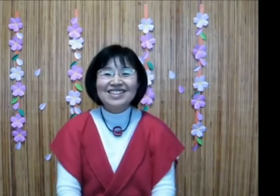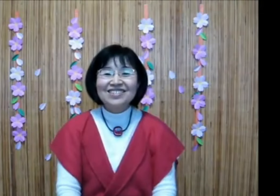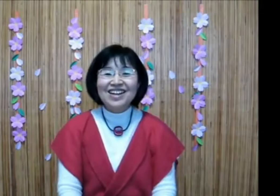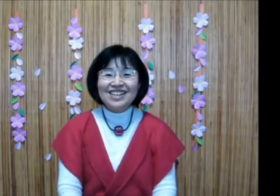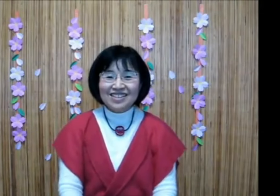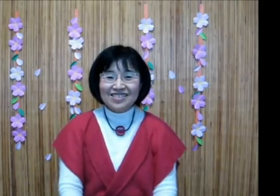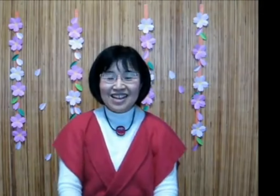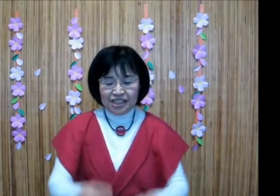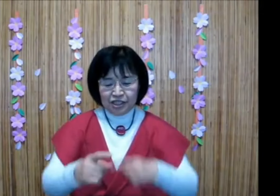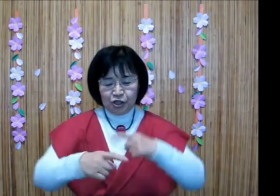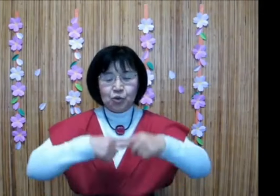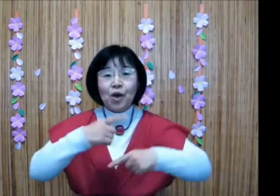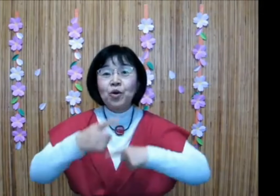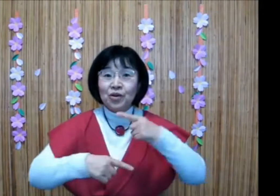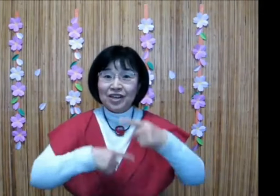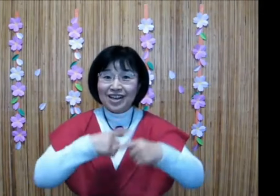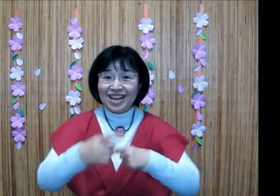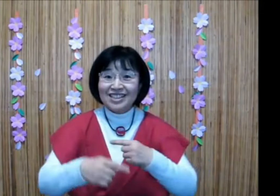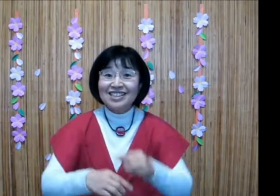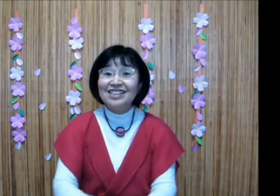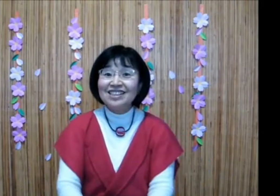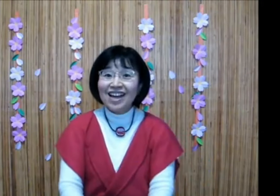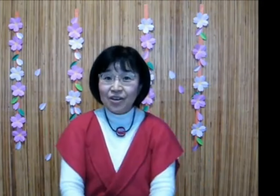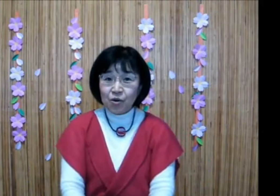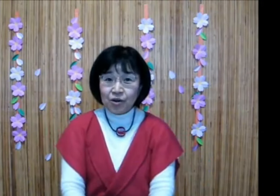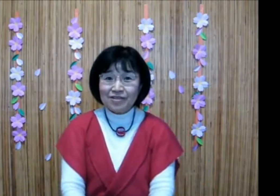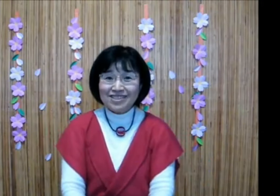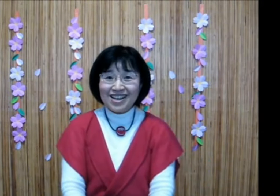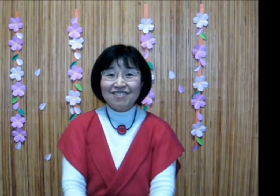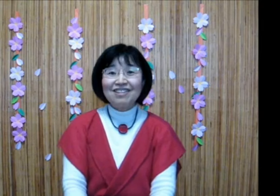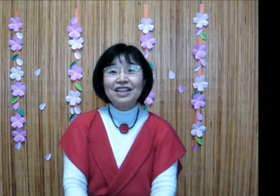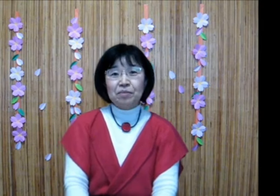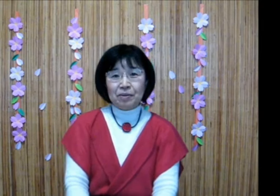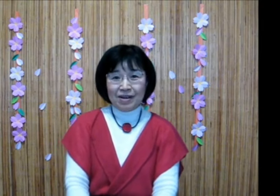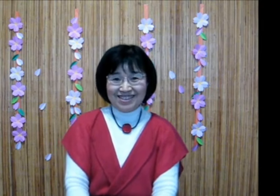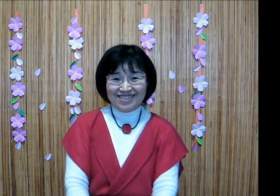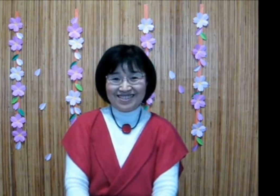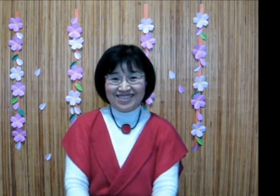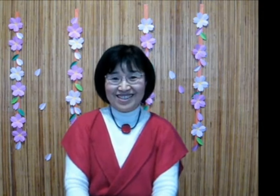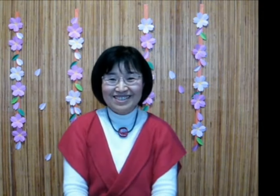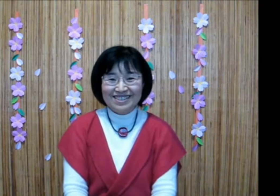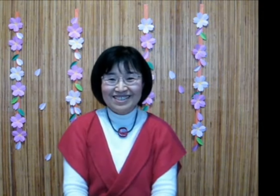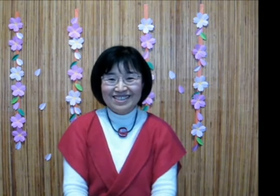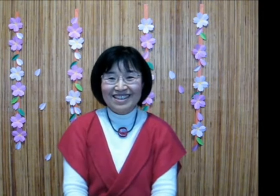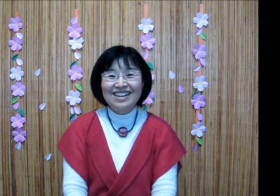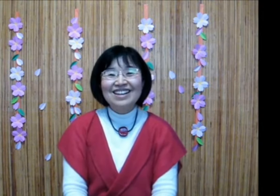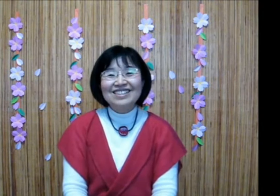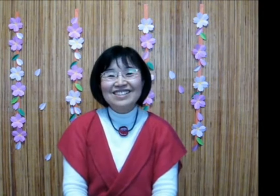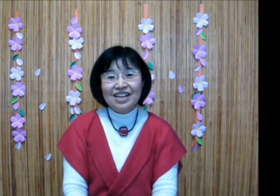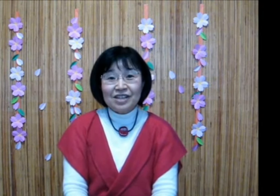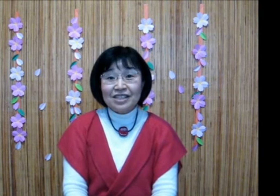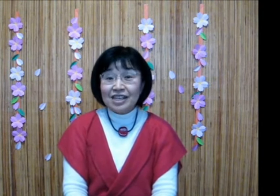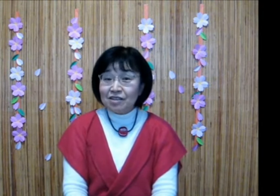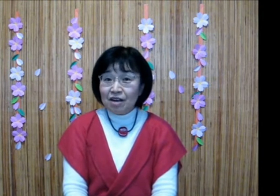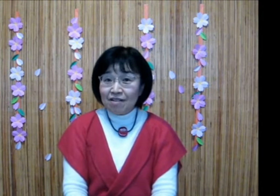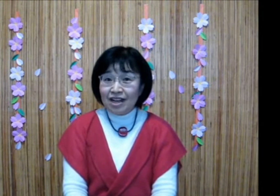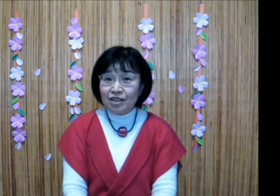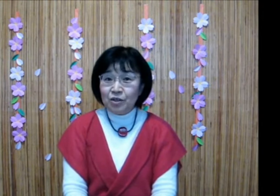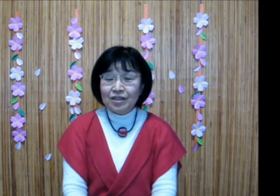シャクラシャクラに手話を取り入れた身体表現をつけて歌ってみます。シャクラシャクラはゆったり